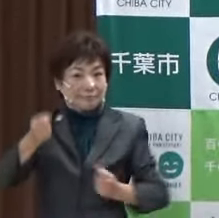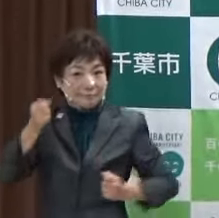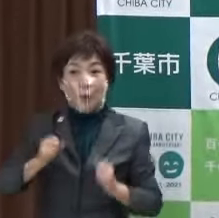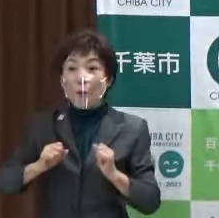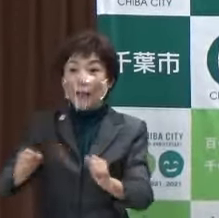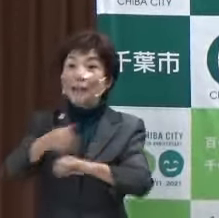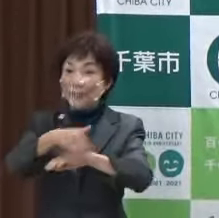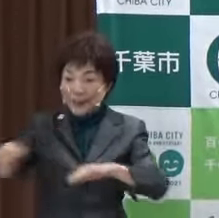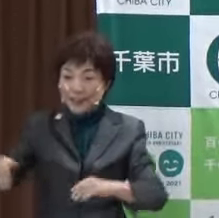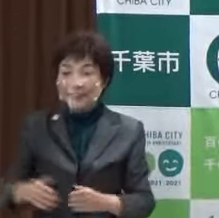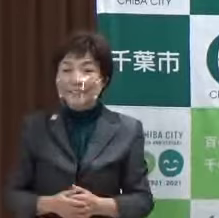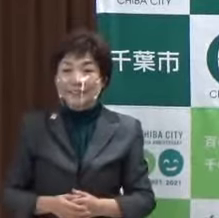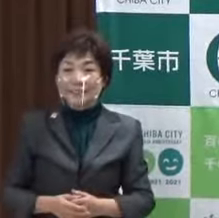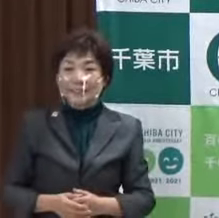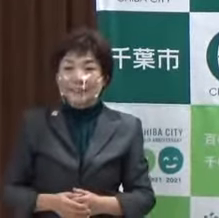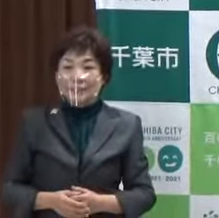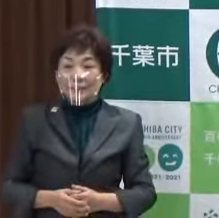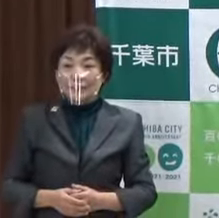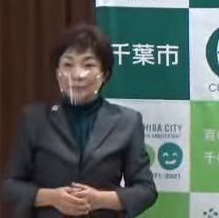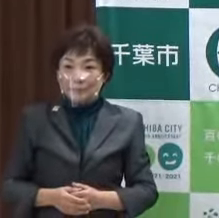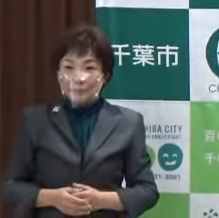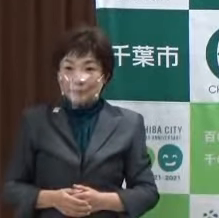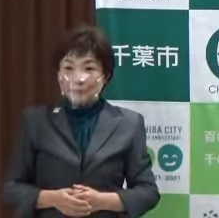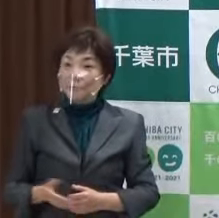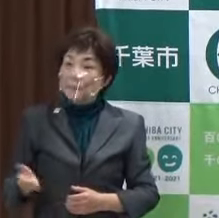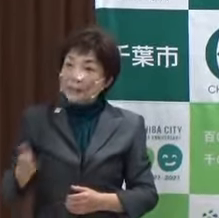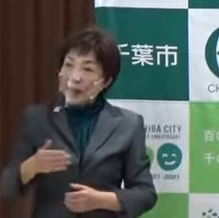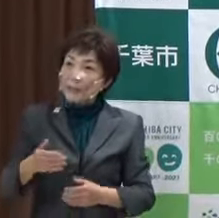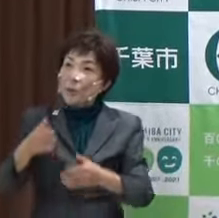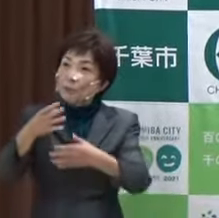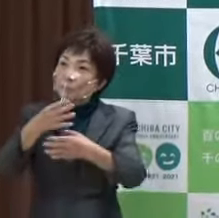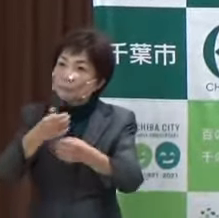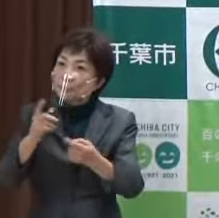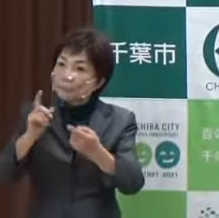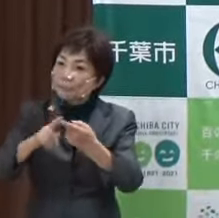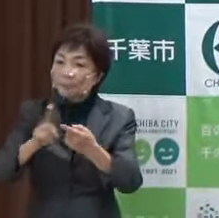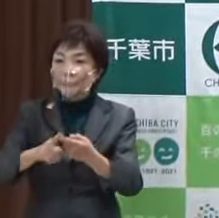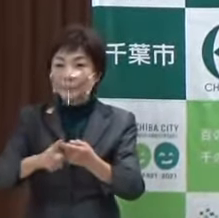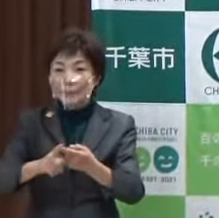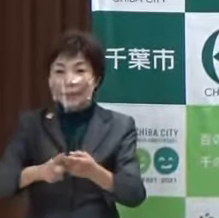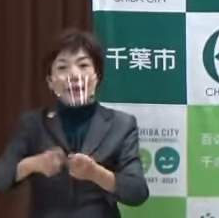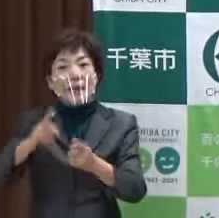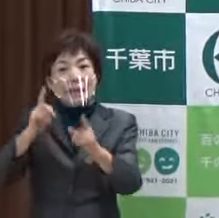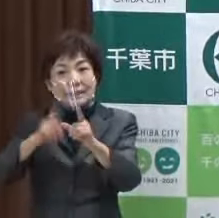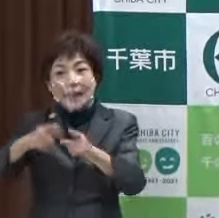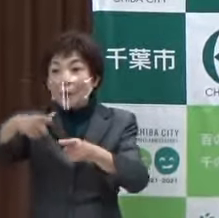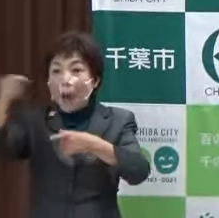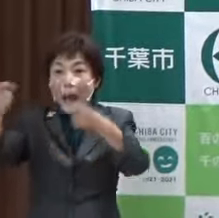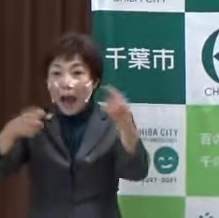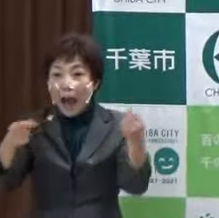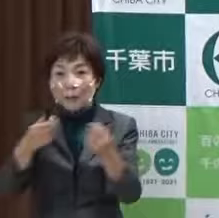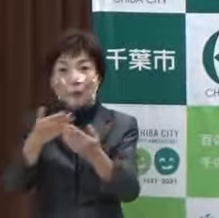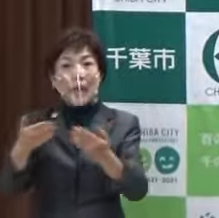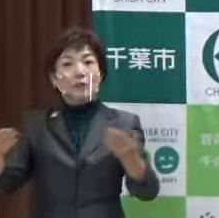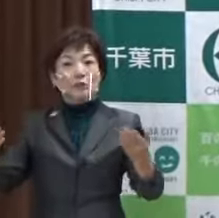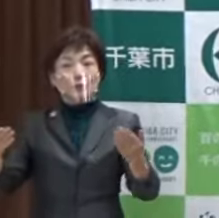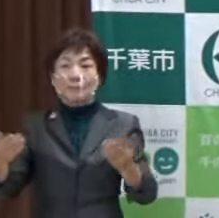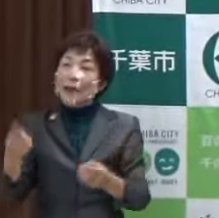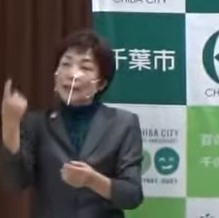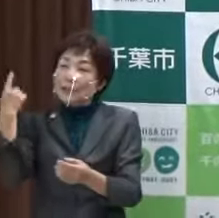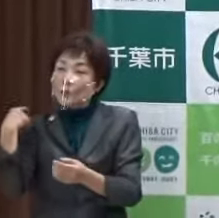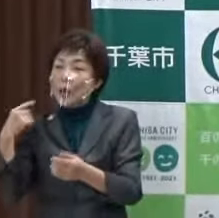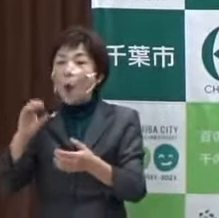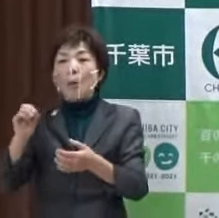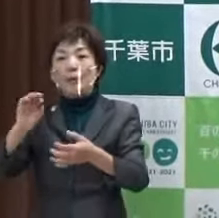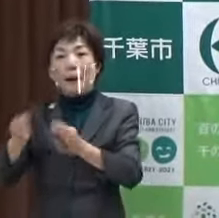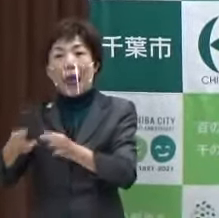われています。またこの時期に合わせまして、千の藩芸術祭、これももともと去年オリパラに合わ